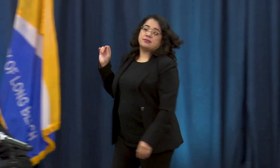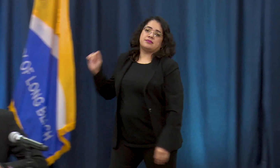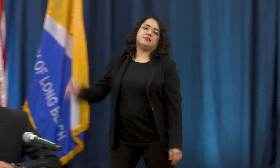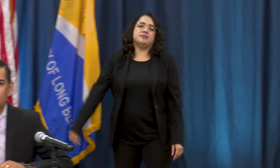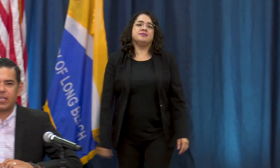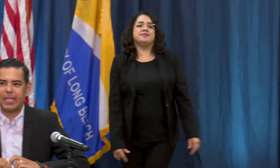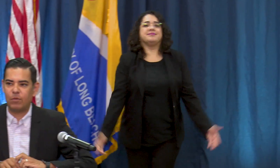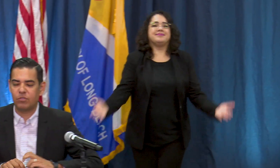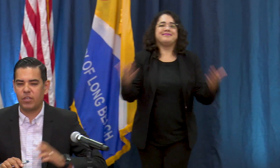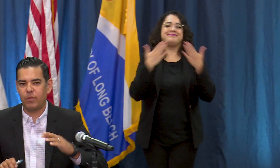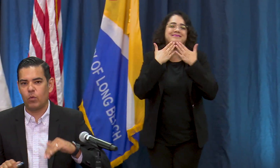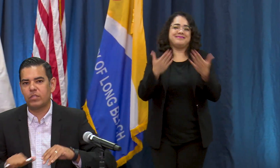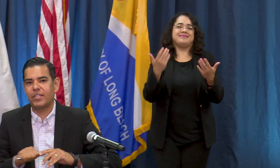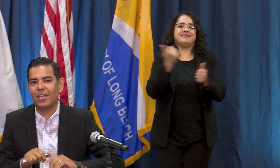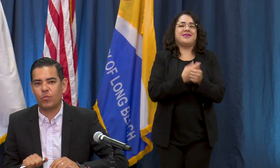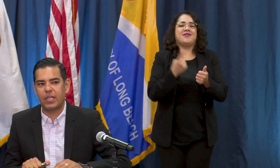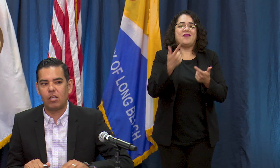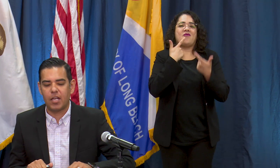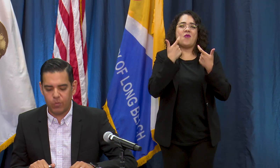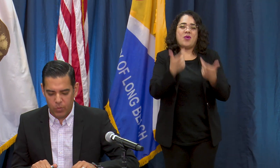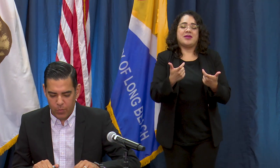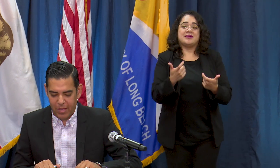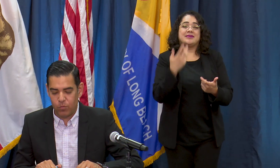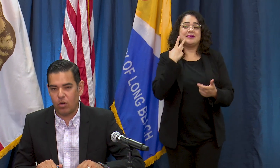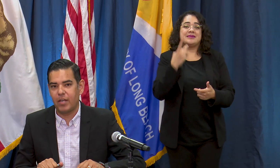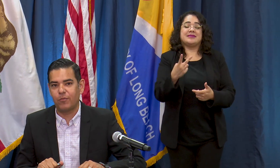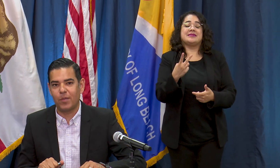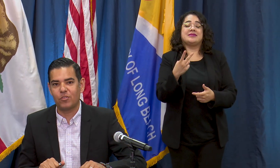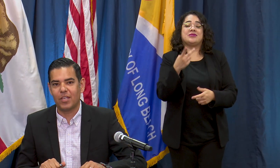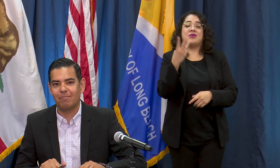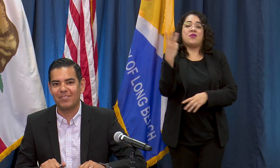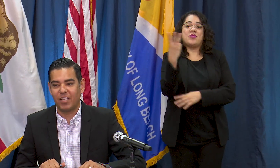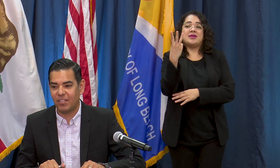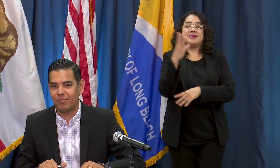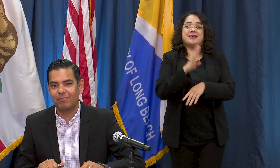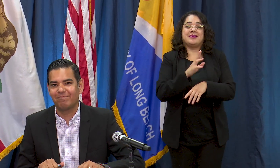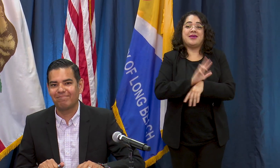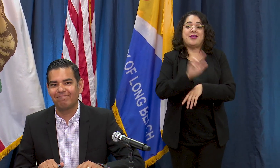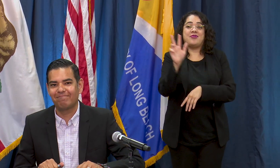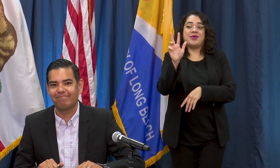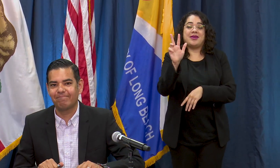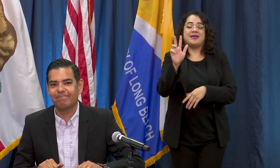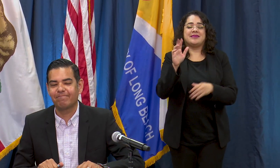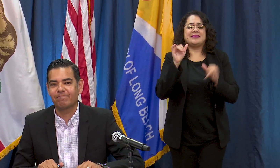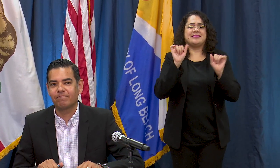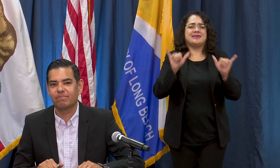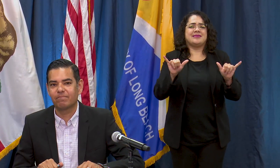for watching. And we'll see everybody Wednesday at 3 o'clock. We hope to have more information then. Stay safe.